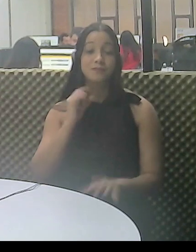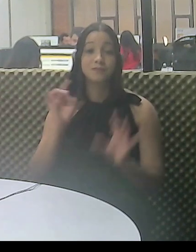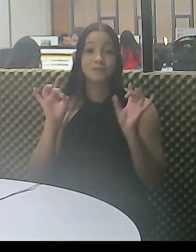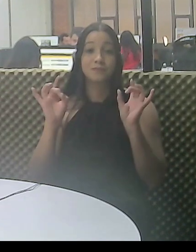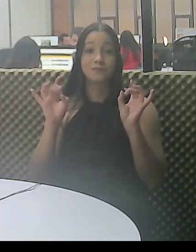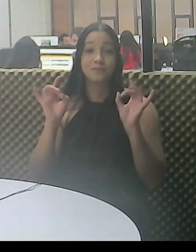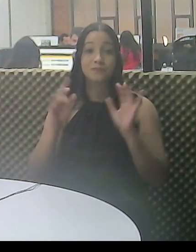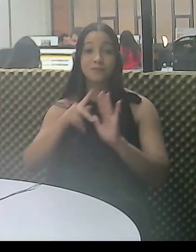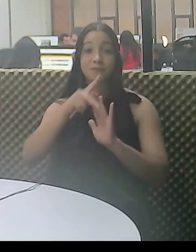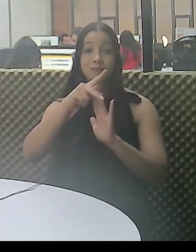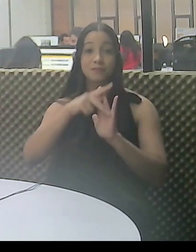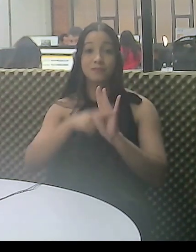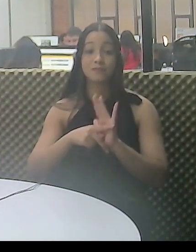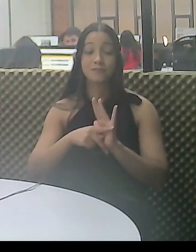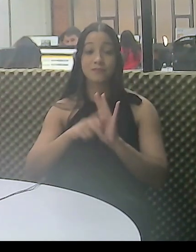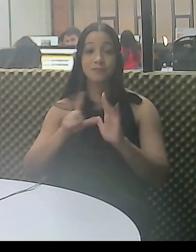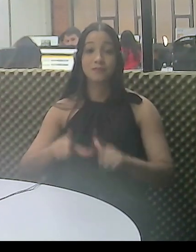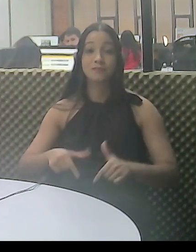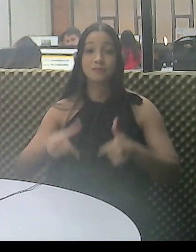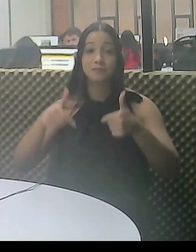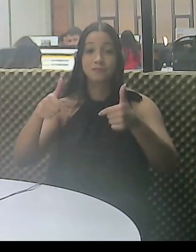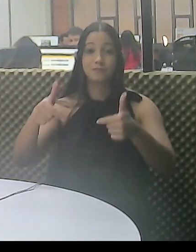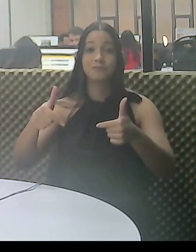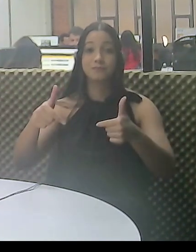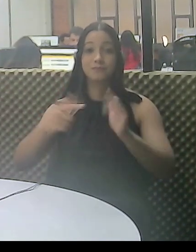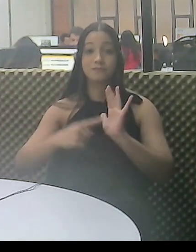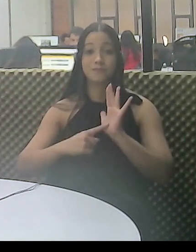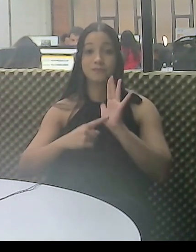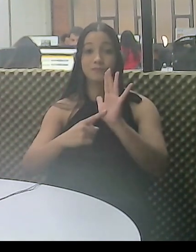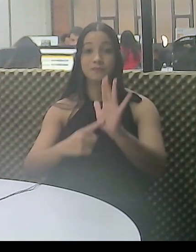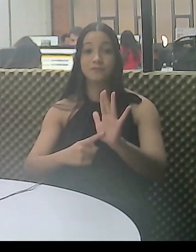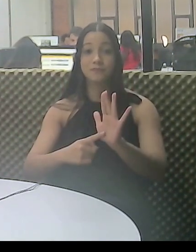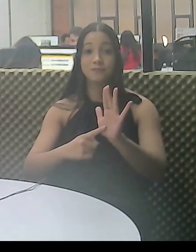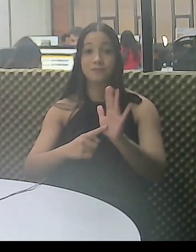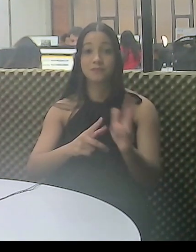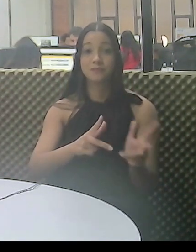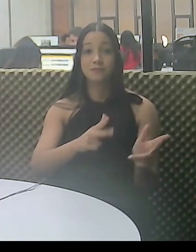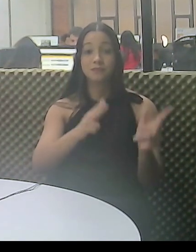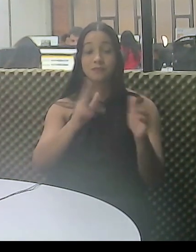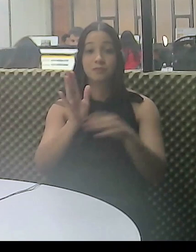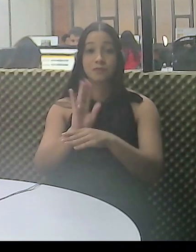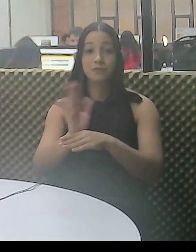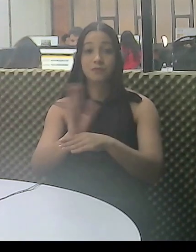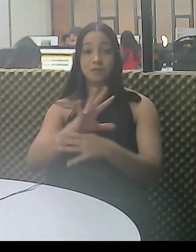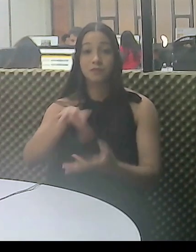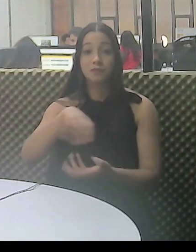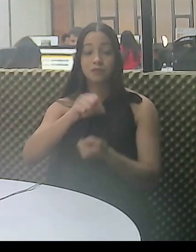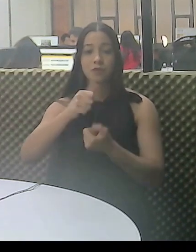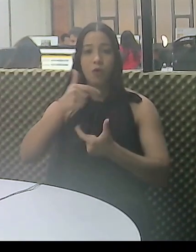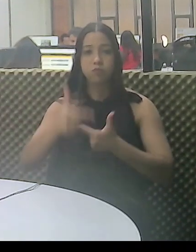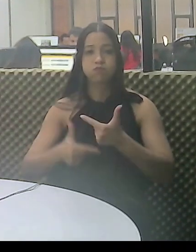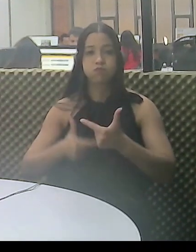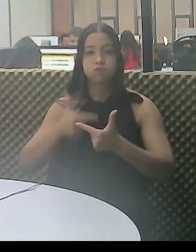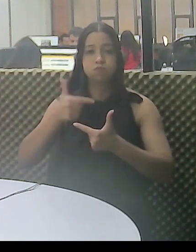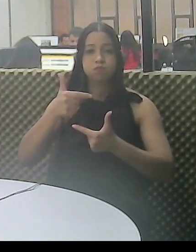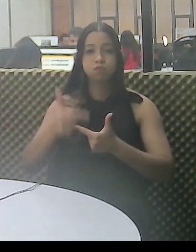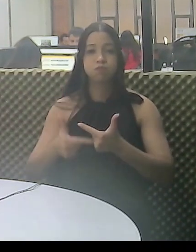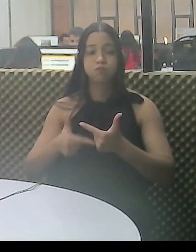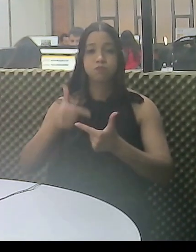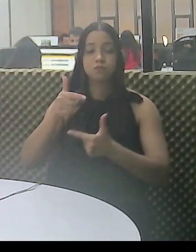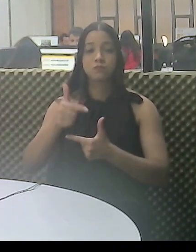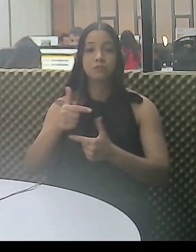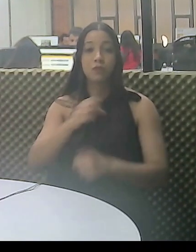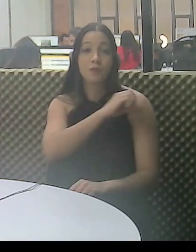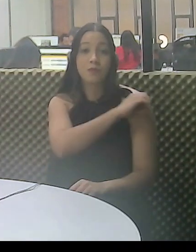com diversas ações. Dentre elas, a apresentação do documentário Sustentabilidade, Desafio de Todos, oficinas